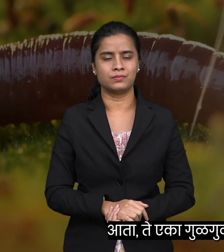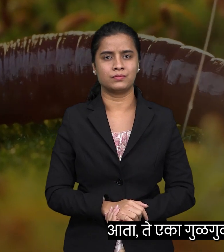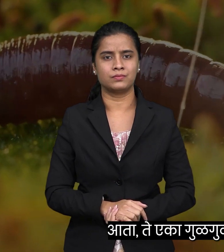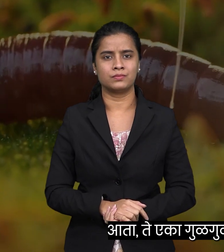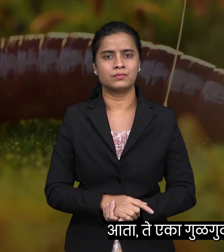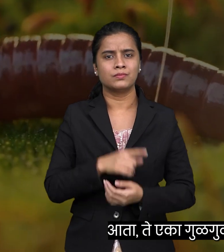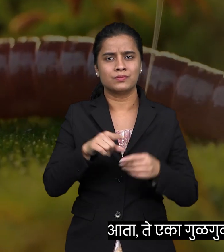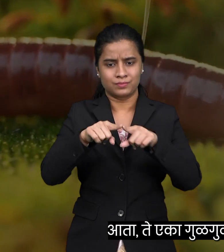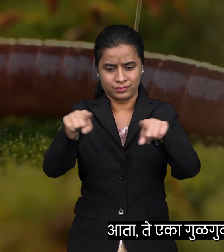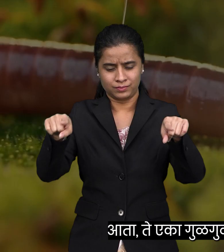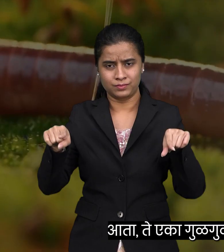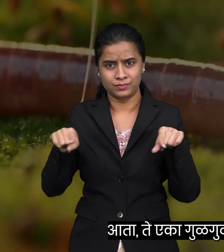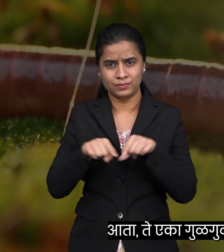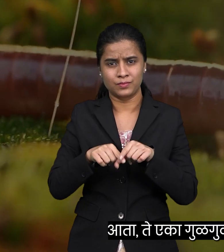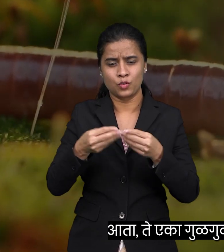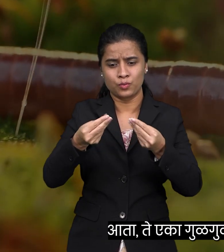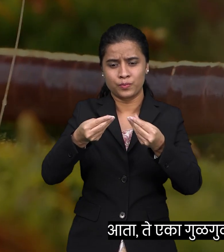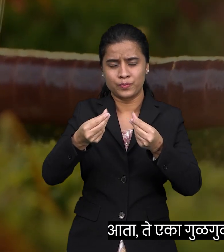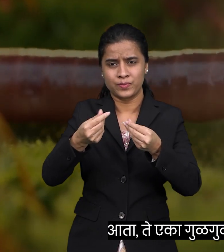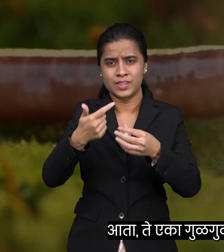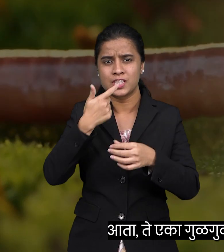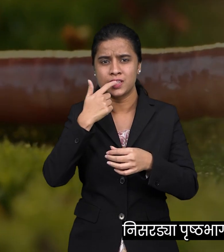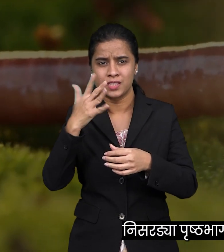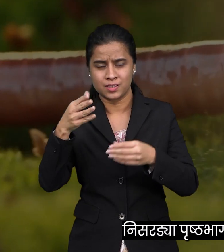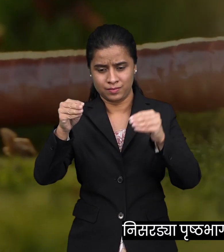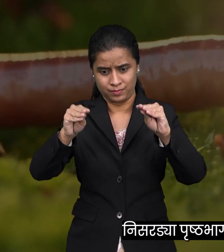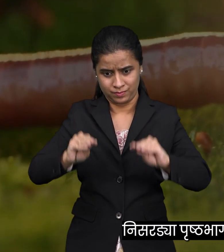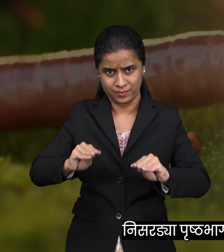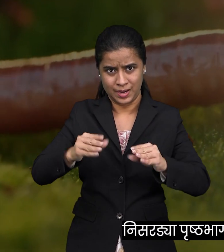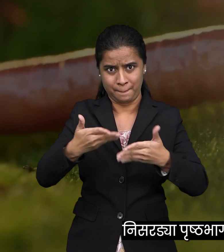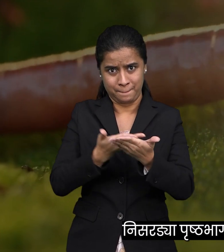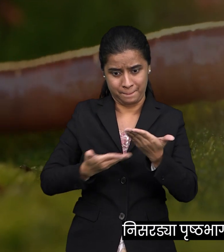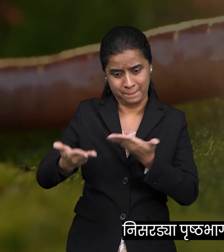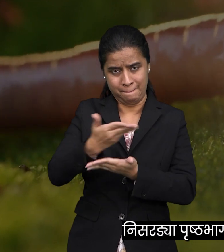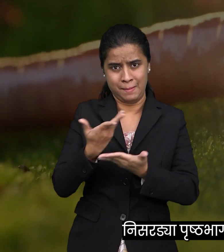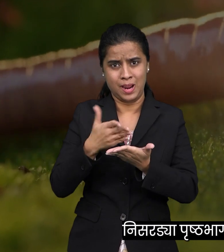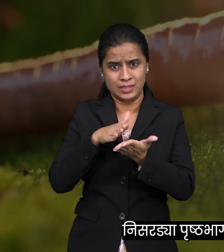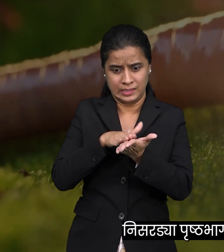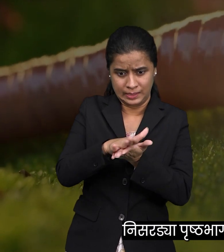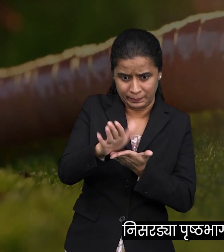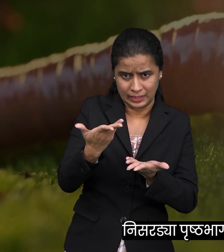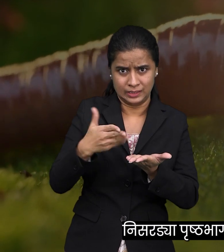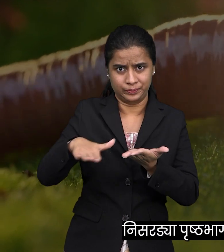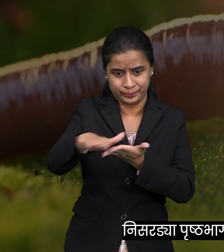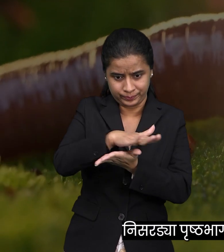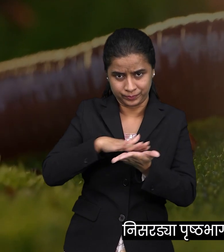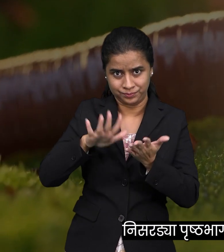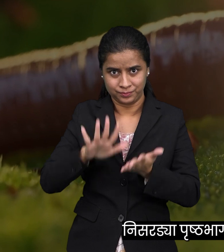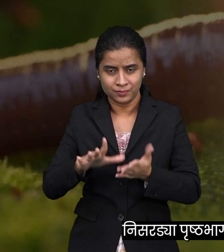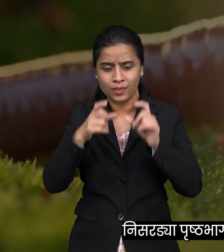आता ते एका गुळगुळीत काचेच्या प्लेटवर किंवा कोणत्याही निसरड्या पृष्ठभागावर ठेवा. त्याची हालचाल